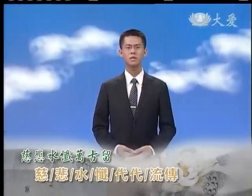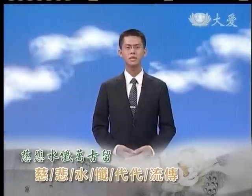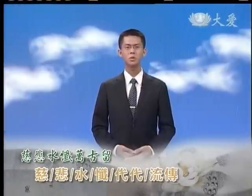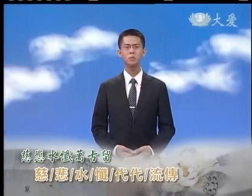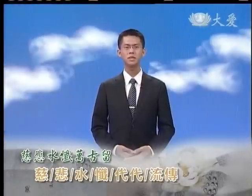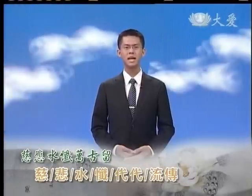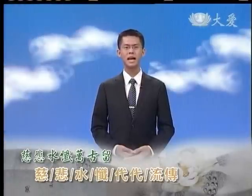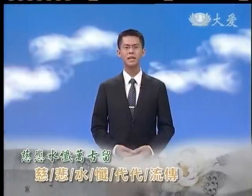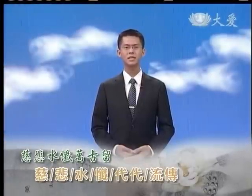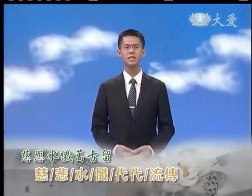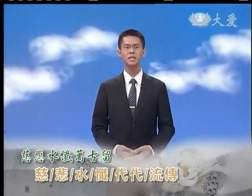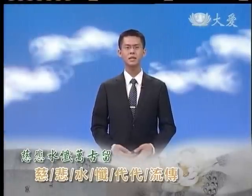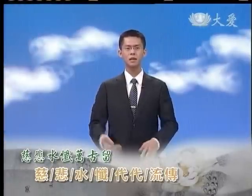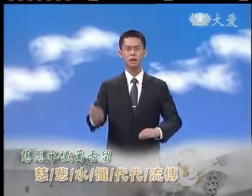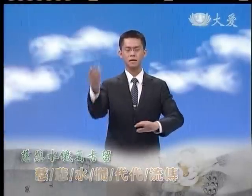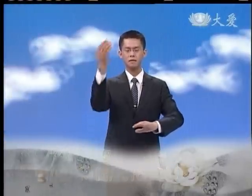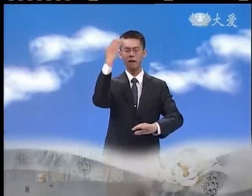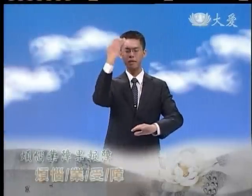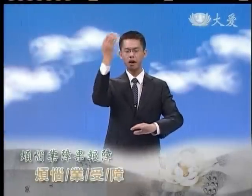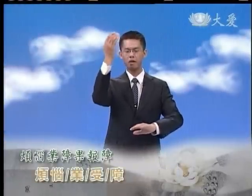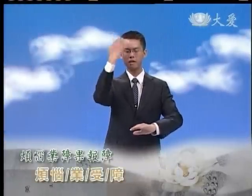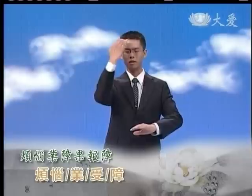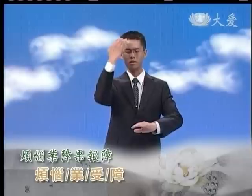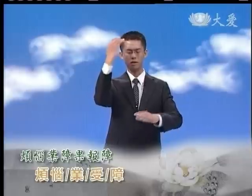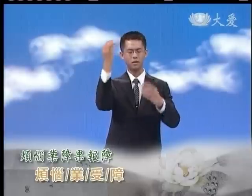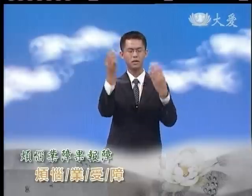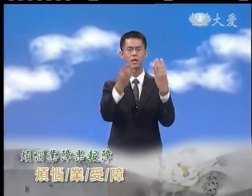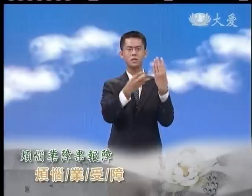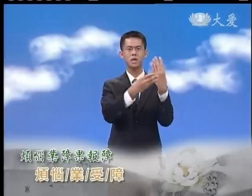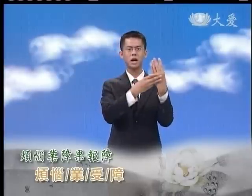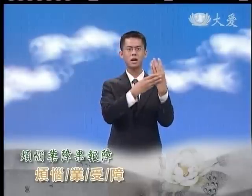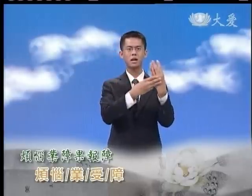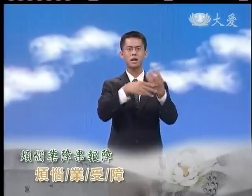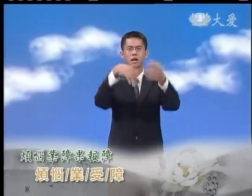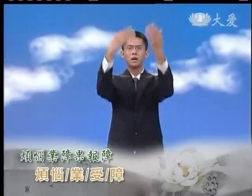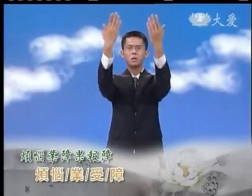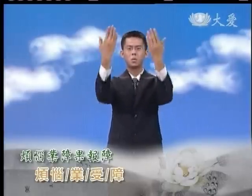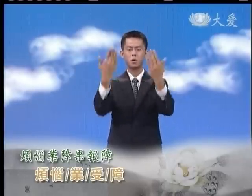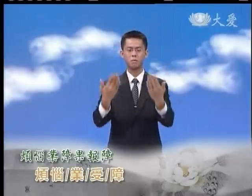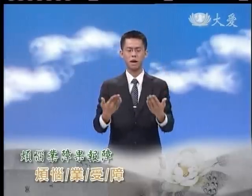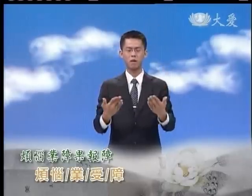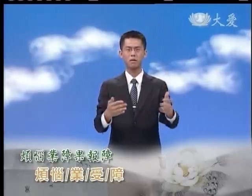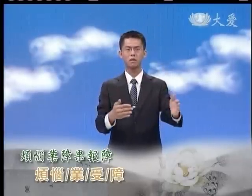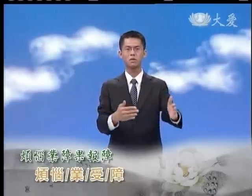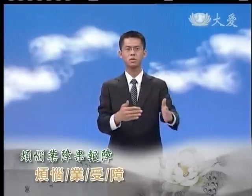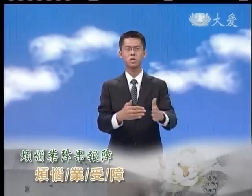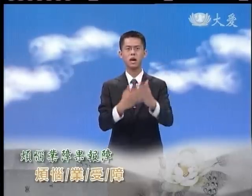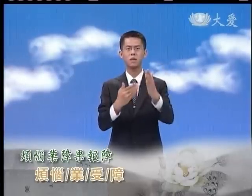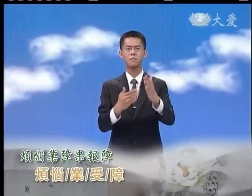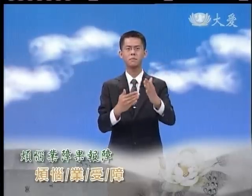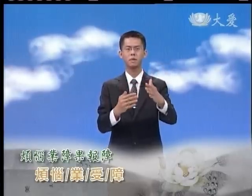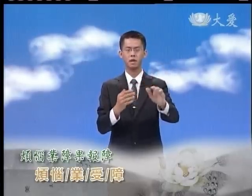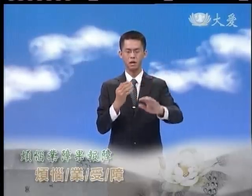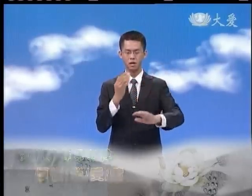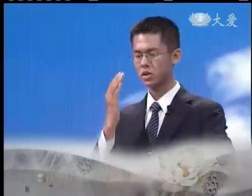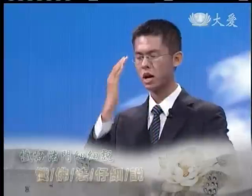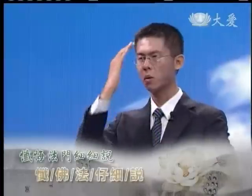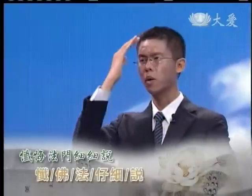这四句我们再来一次。烦恼业障果报障，忏